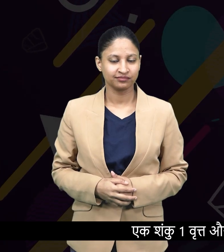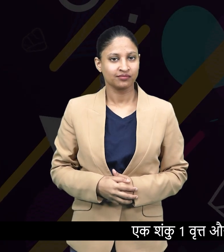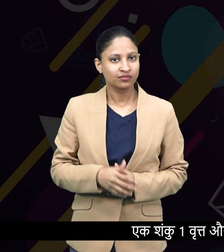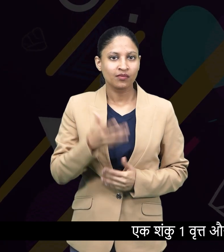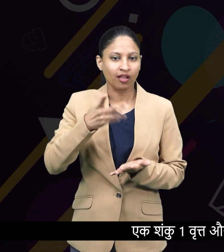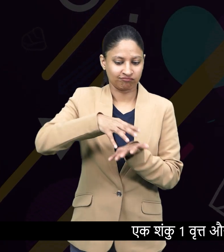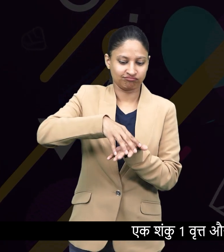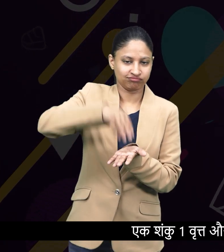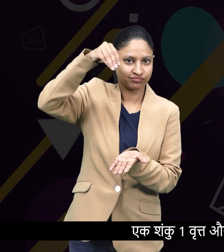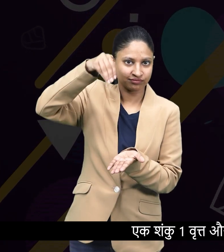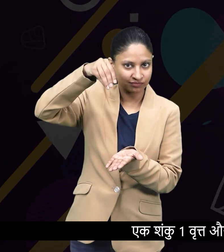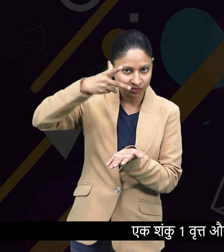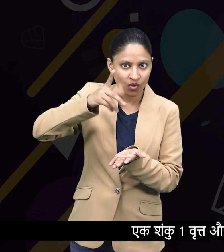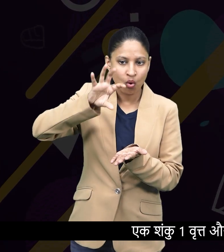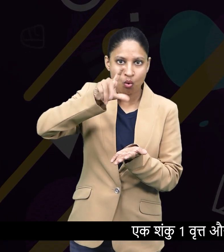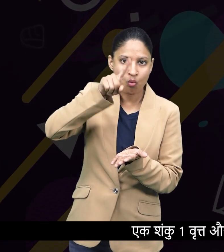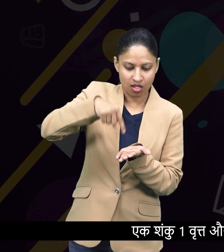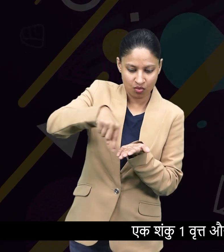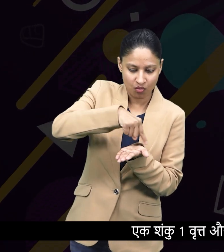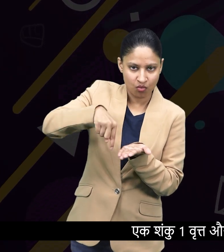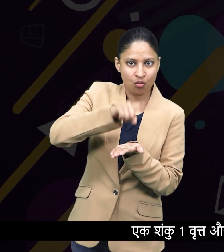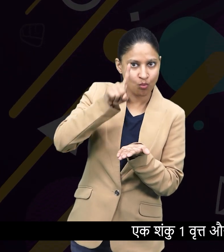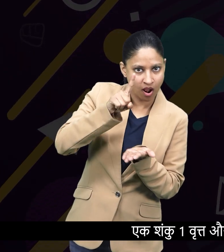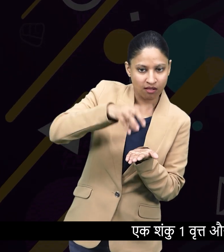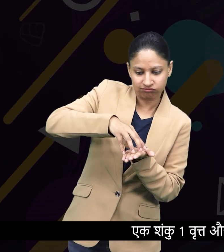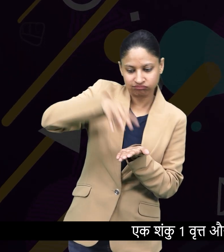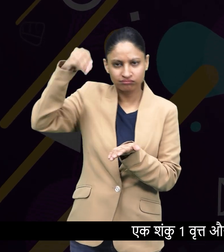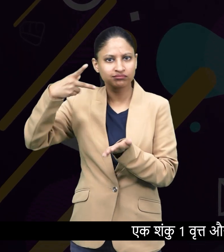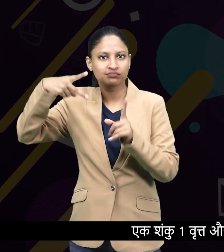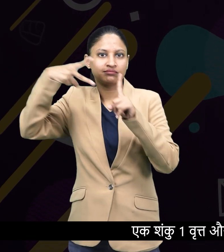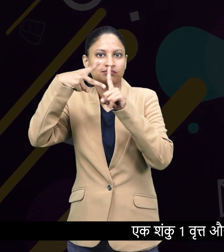एक शंकु, एक वृत्त और एक त्रिभुज घुमावदार भुजा से